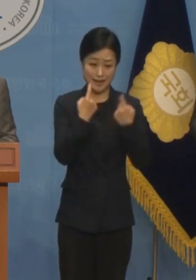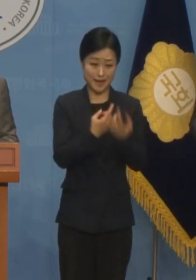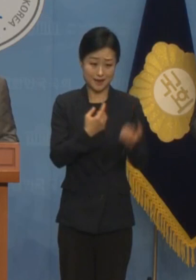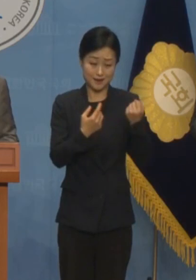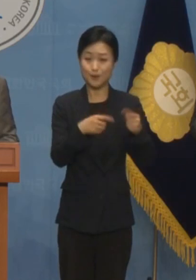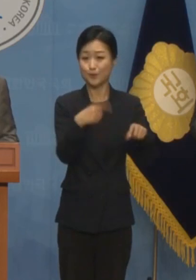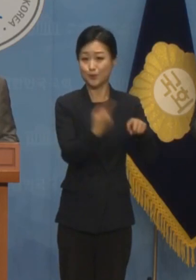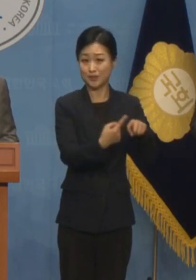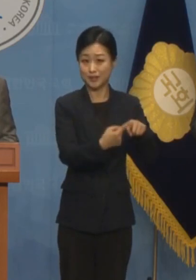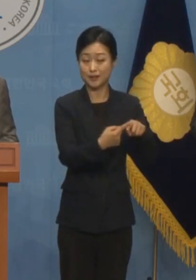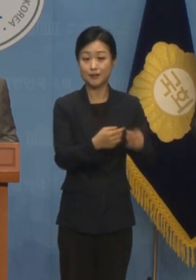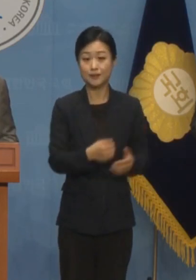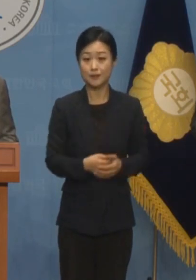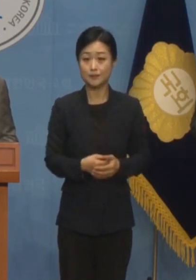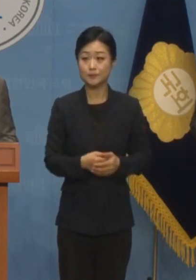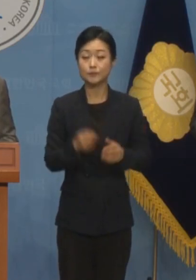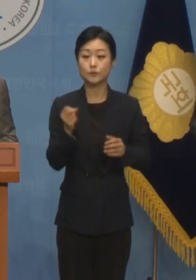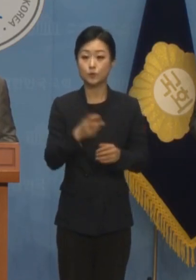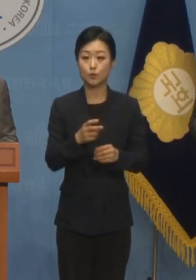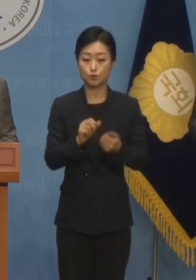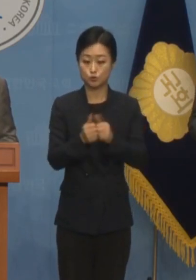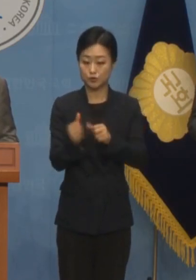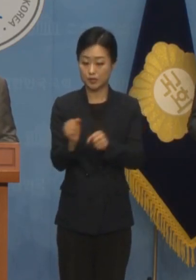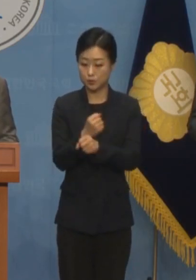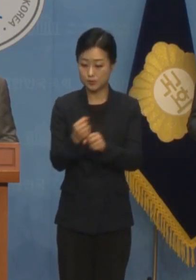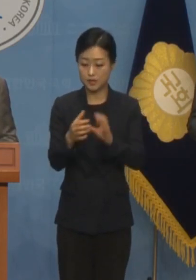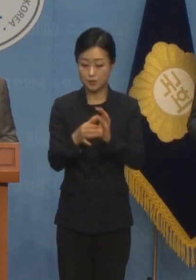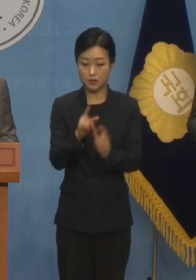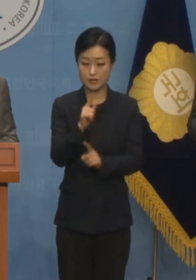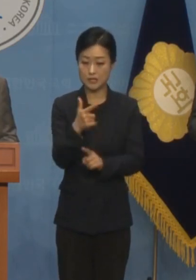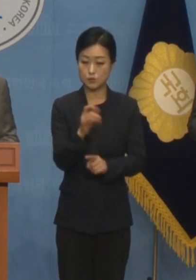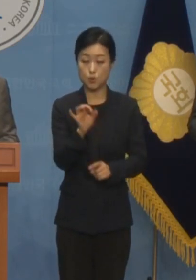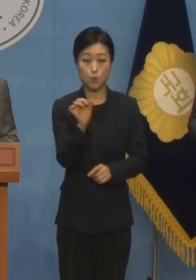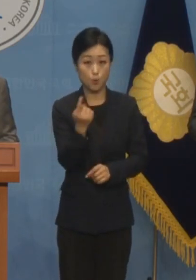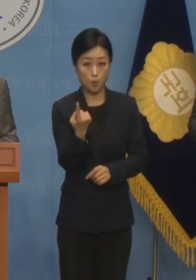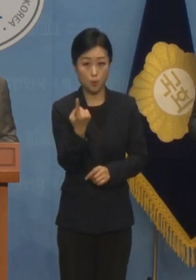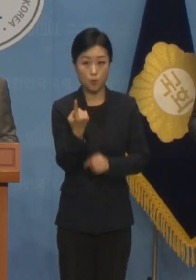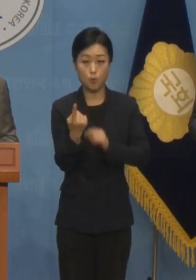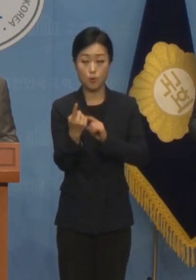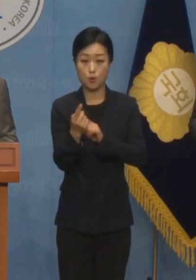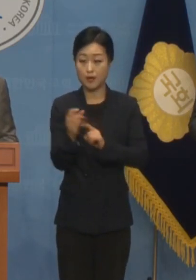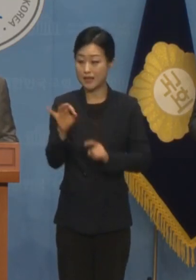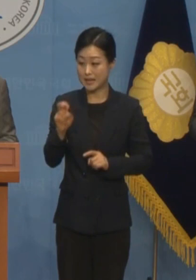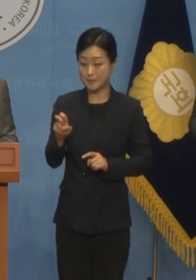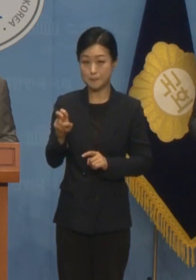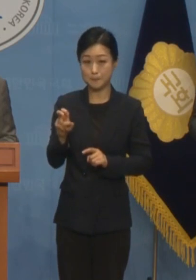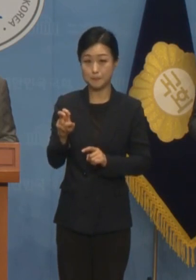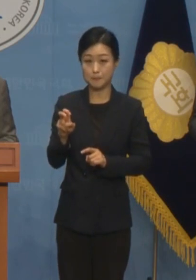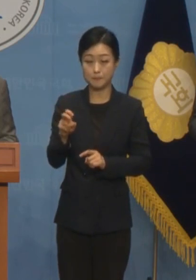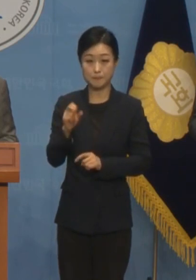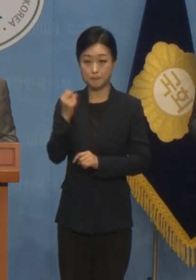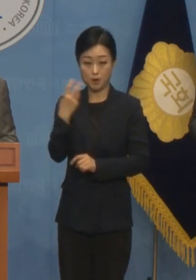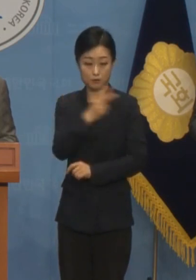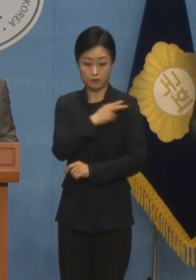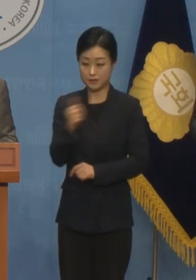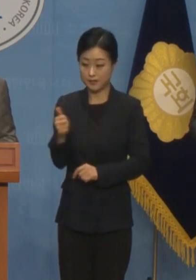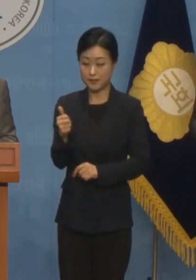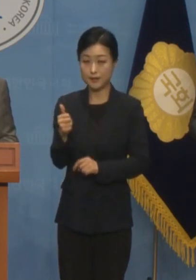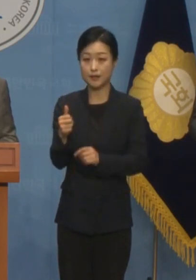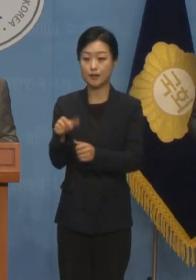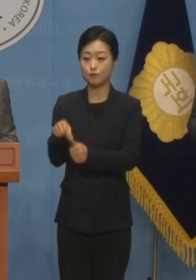그리고 도이치모터스 주가 조작의 핵심 인물인 이종호 씨는 임성근 사단장 구명 논란과 관련한 녹취록에서